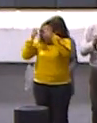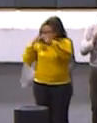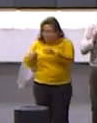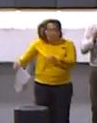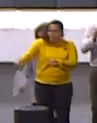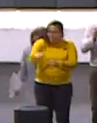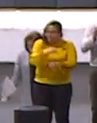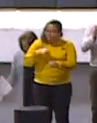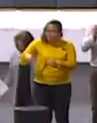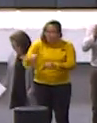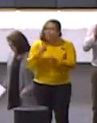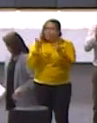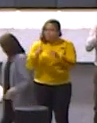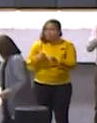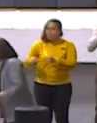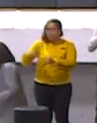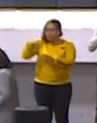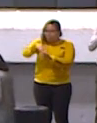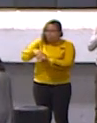sobre los burros